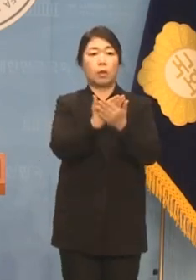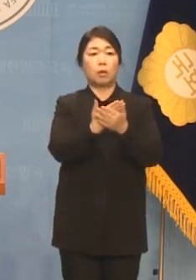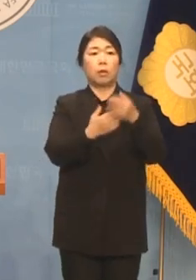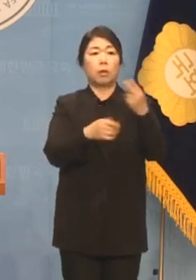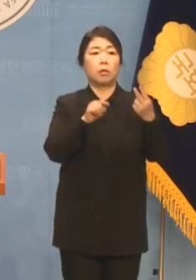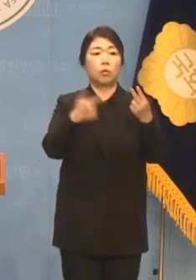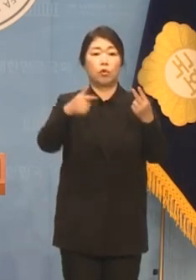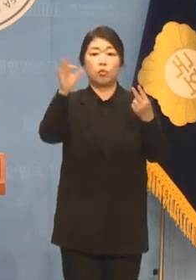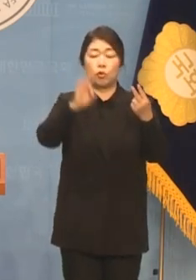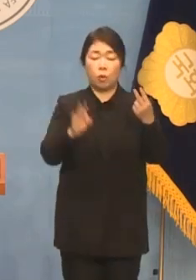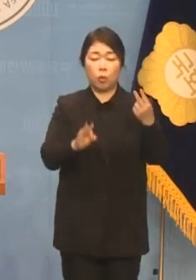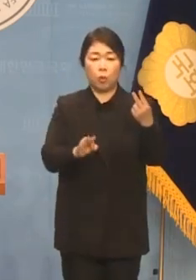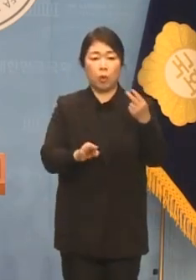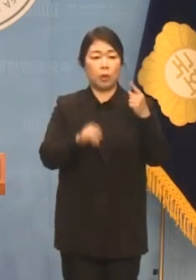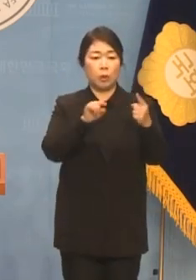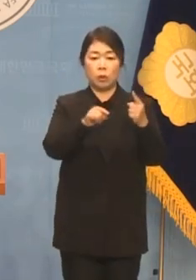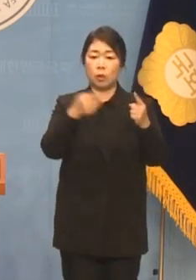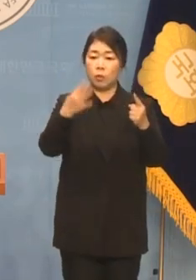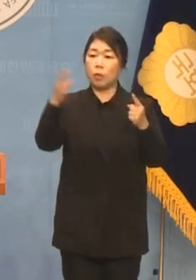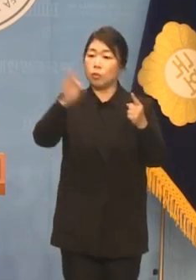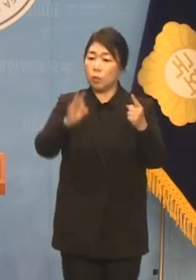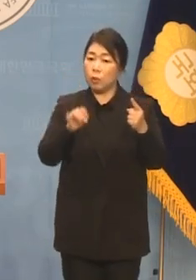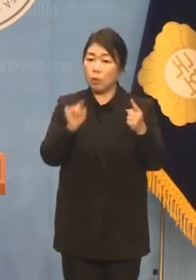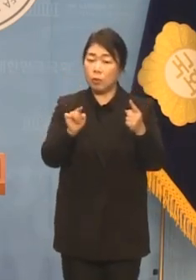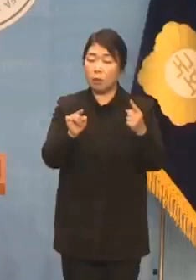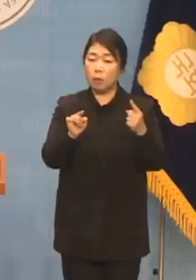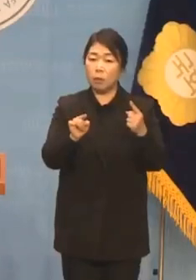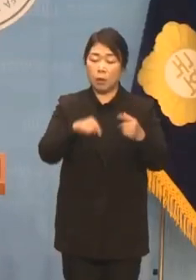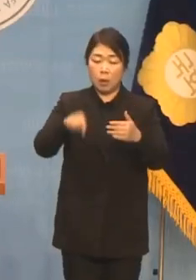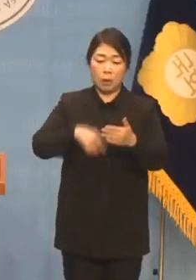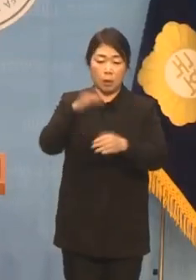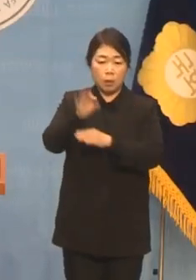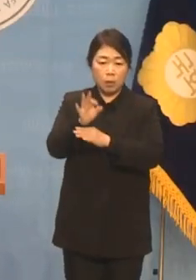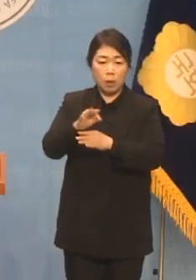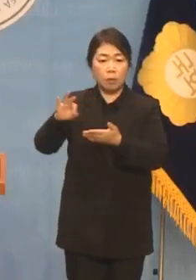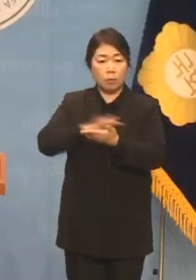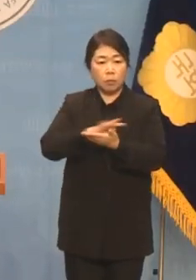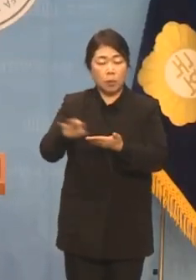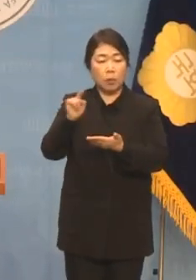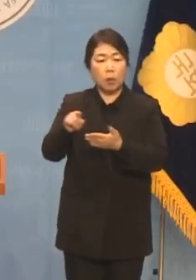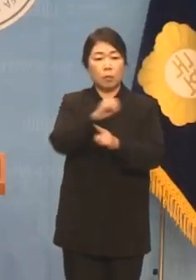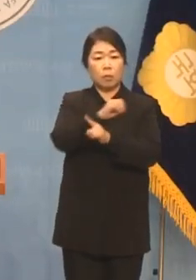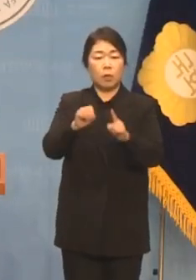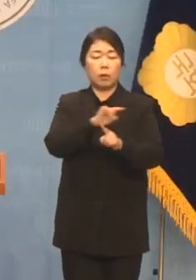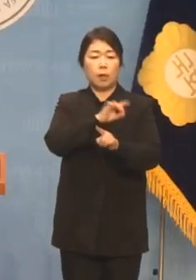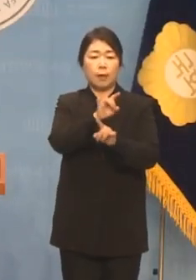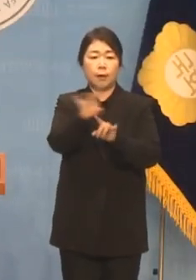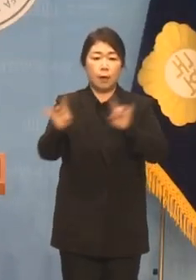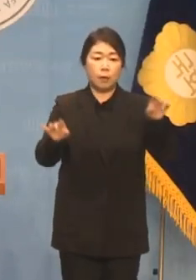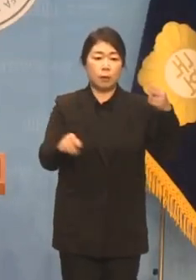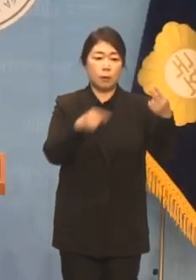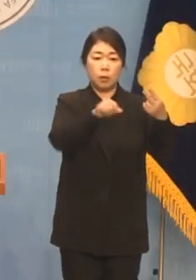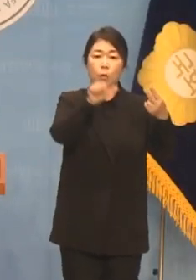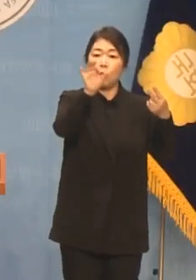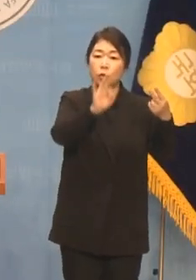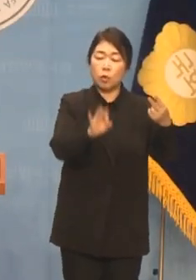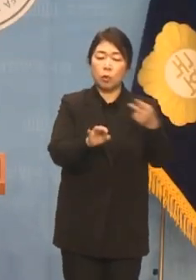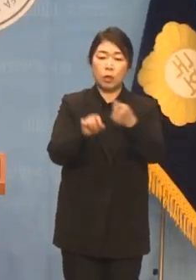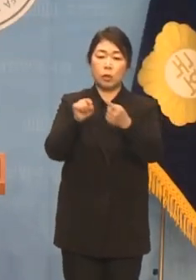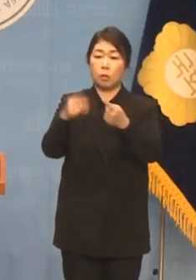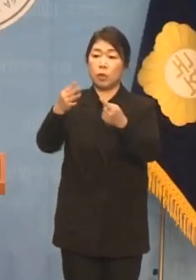2.6% 1.4% 내수가 차지하는 몫은가 각각 2.5%